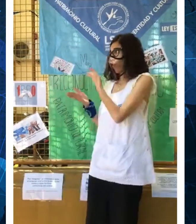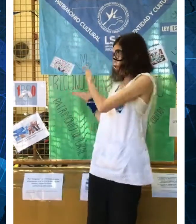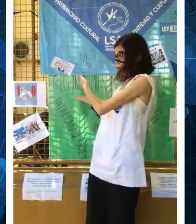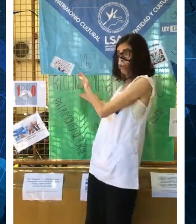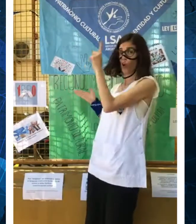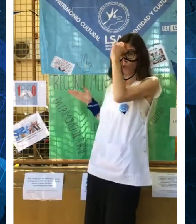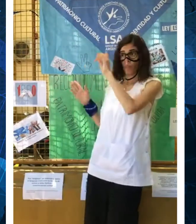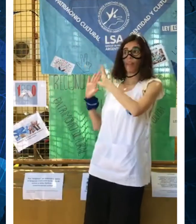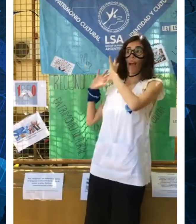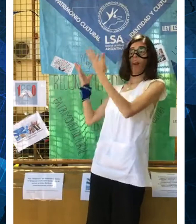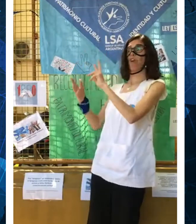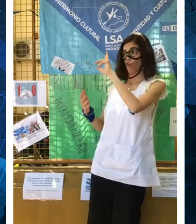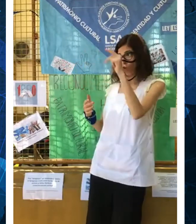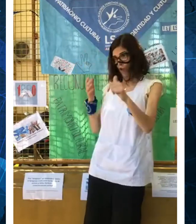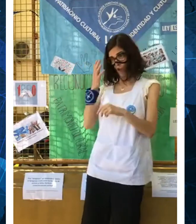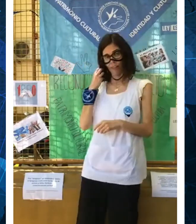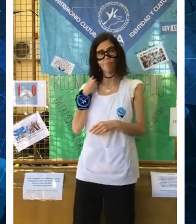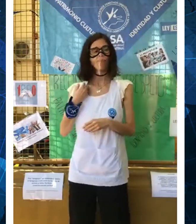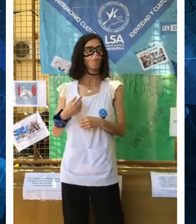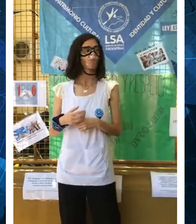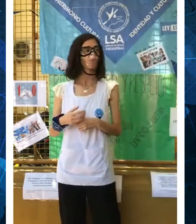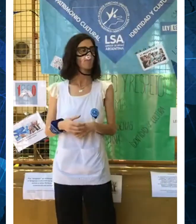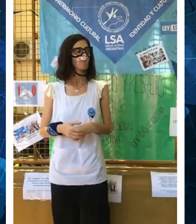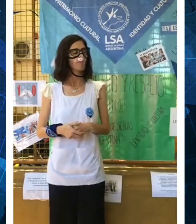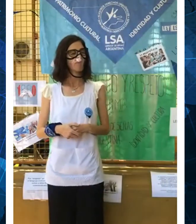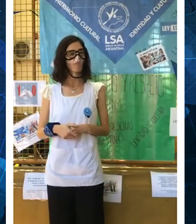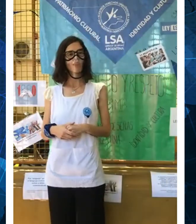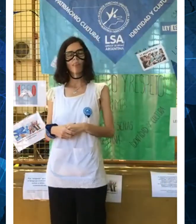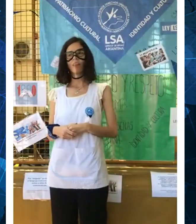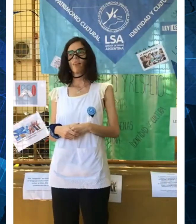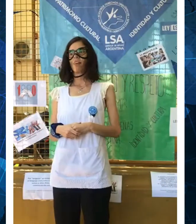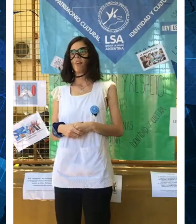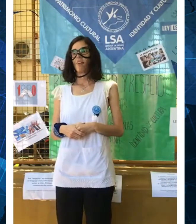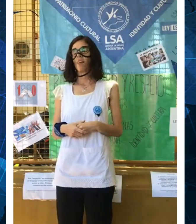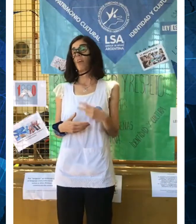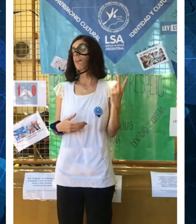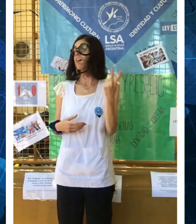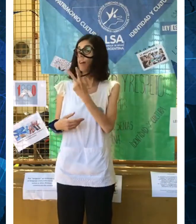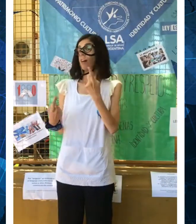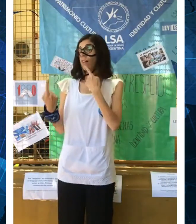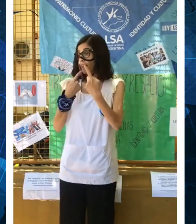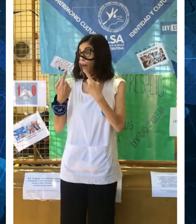tiempito atrás ha asumido el cargo de director del Hospital Roca.